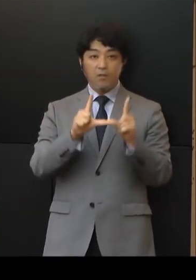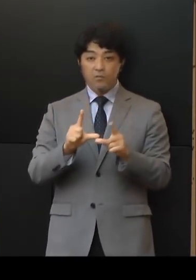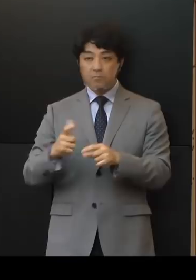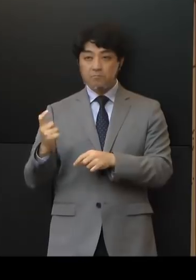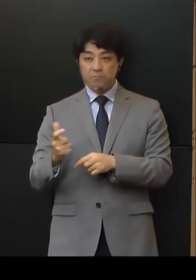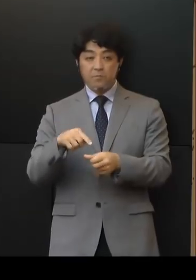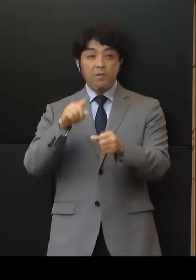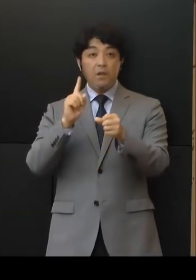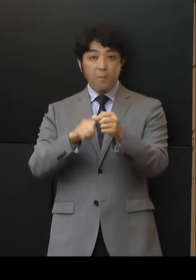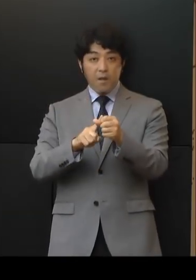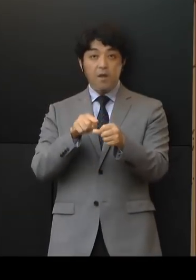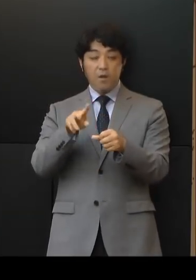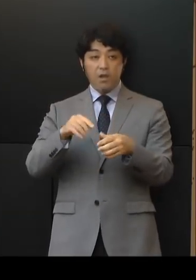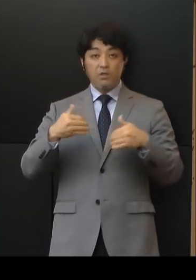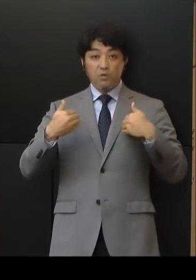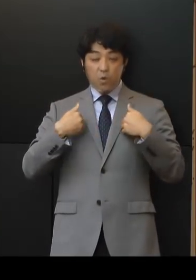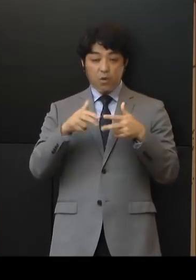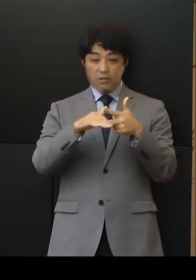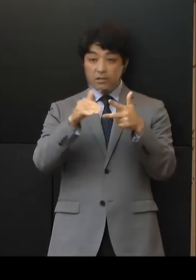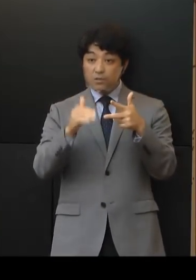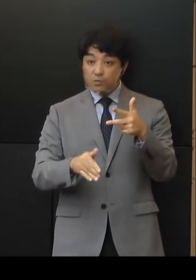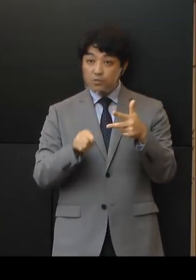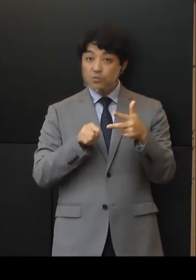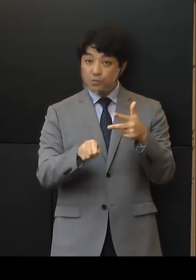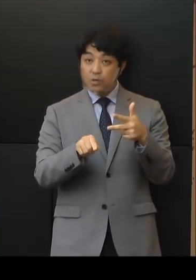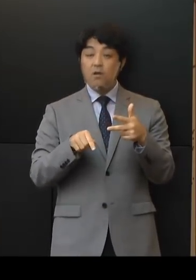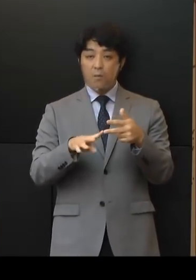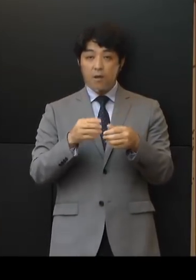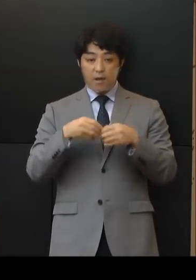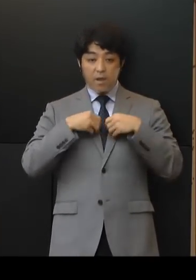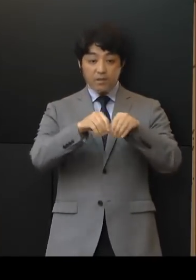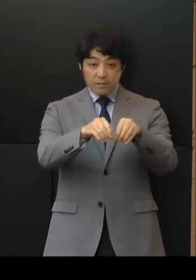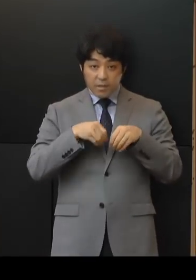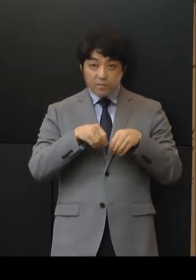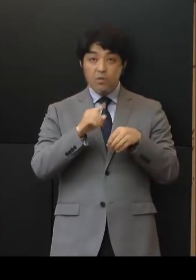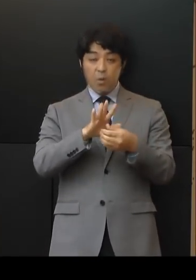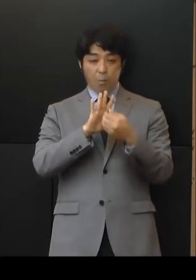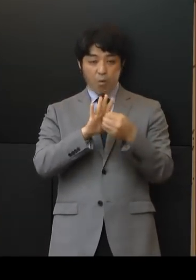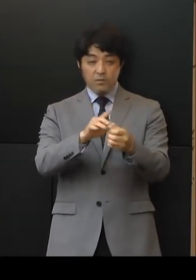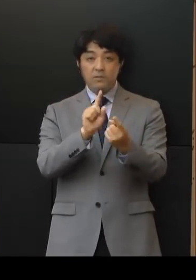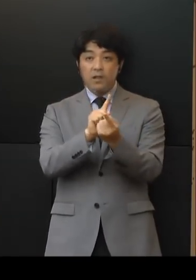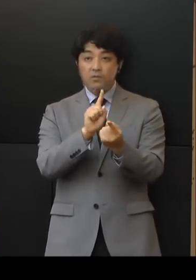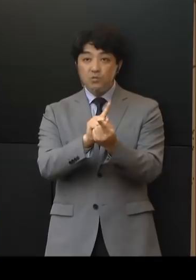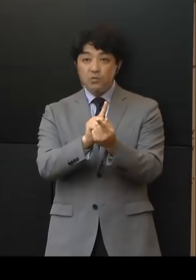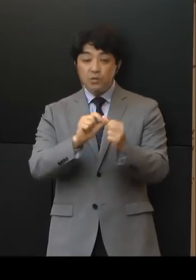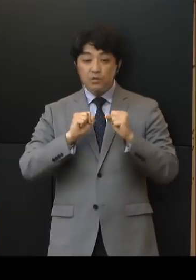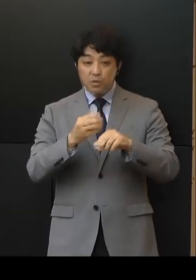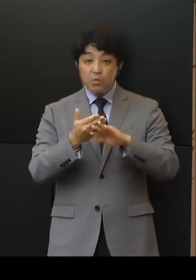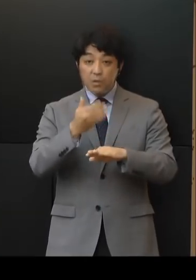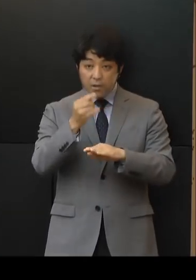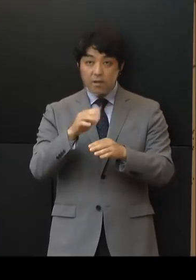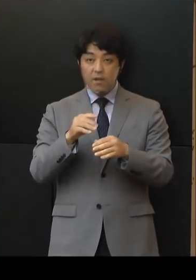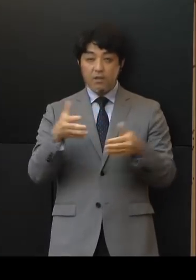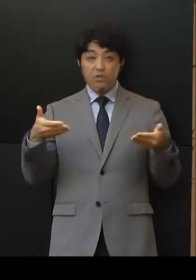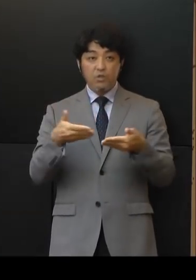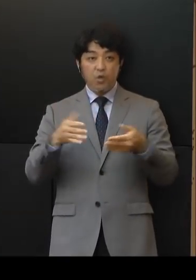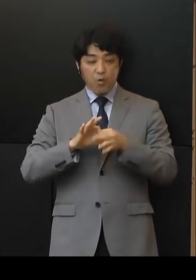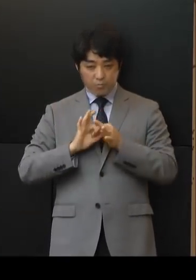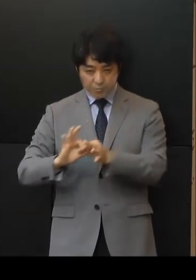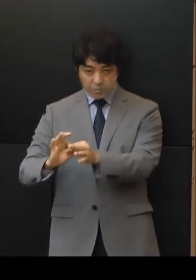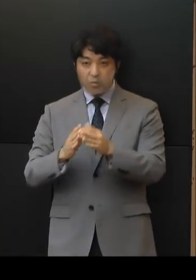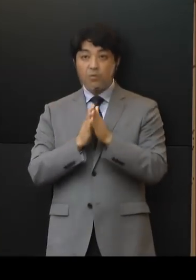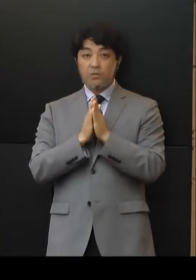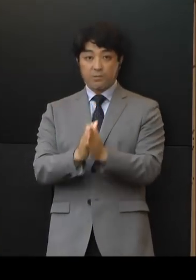必要な施設に対しては、適切な感染防止対策を実施した上で、事業の継続をお願い